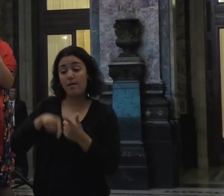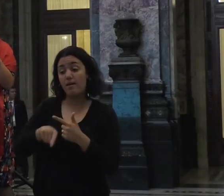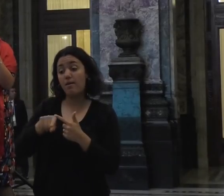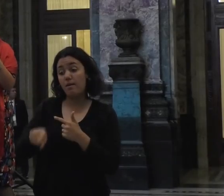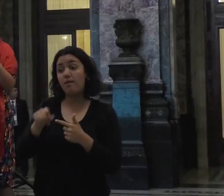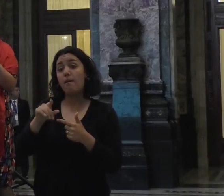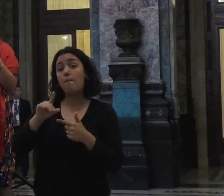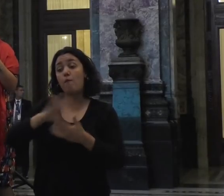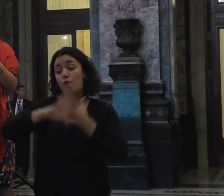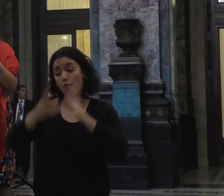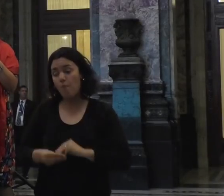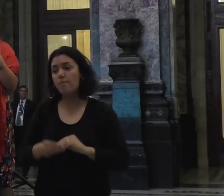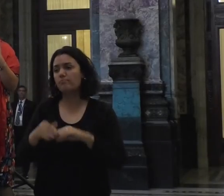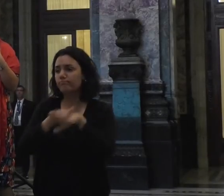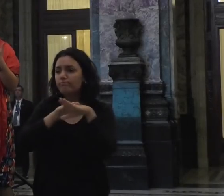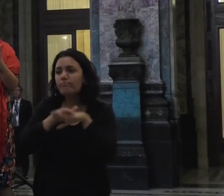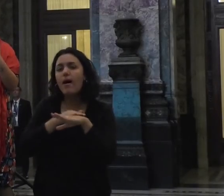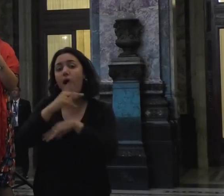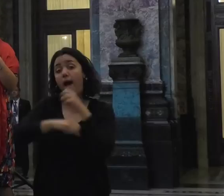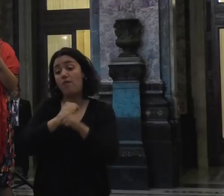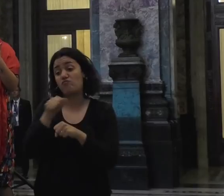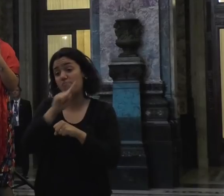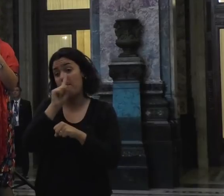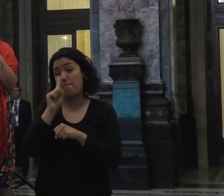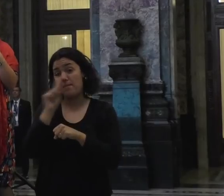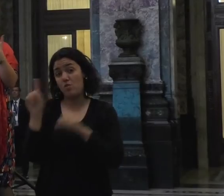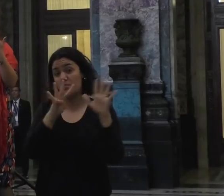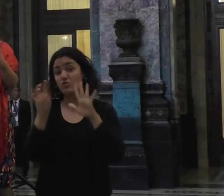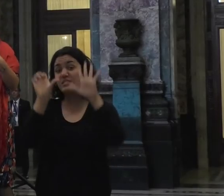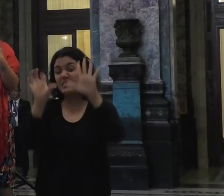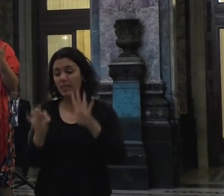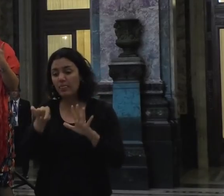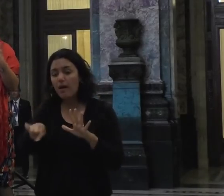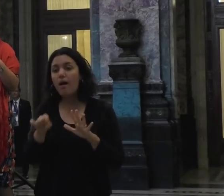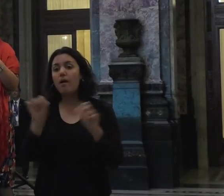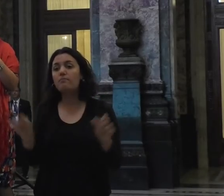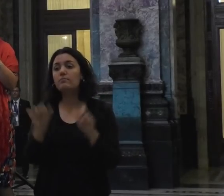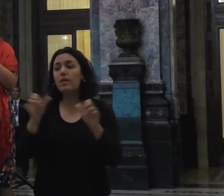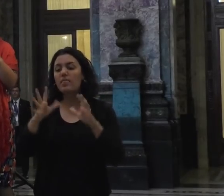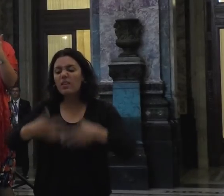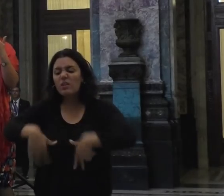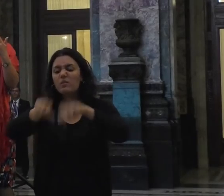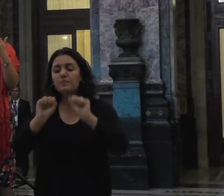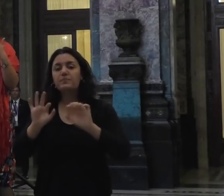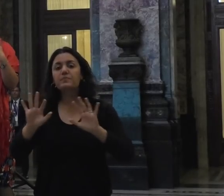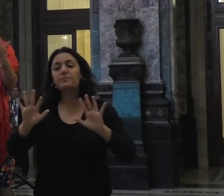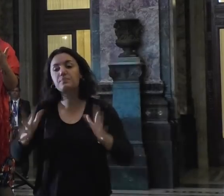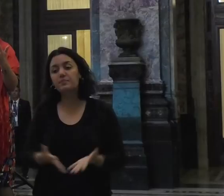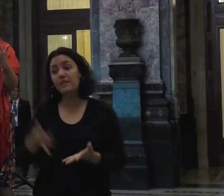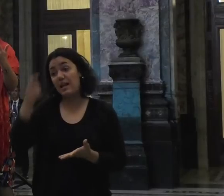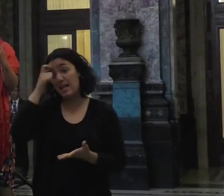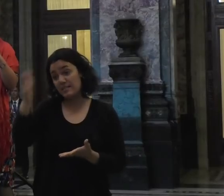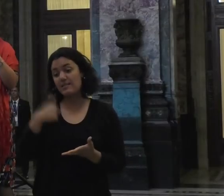modelos muy básicos en los 60, donde se tomaban mucho en cuenta los descubrimientos que se iban teniendo en la ciencia